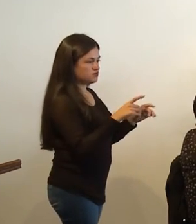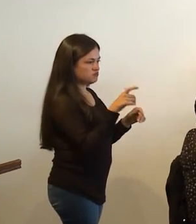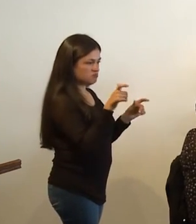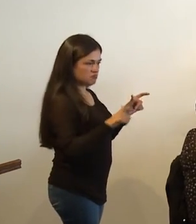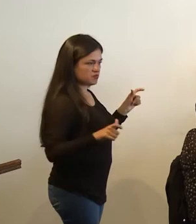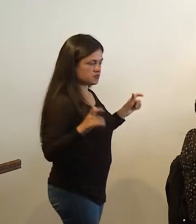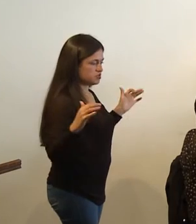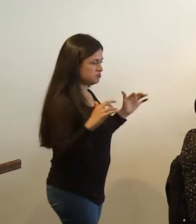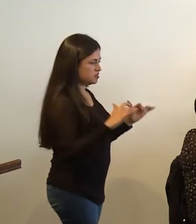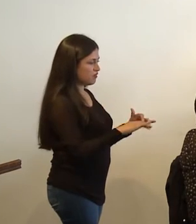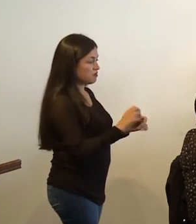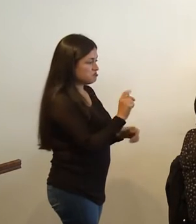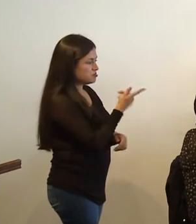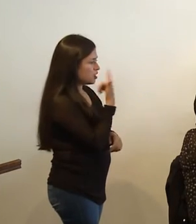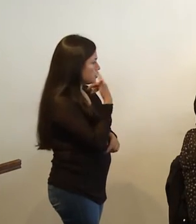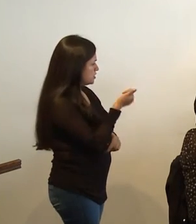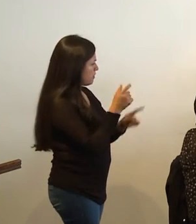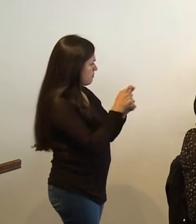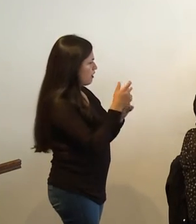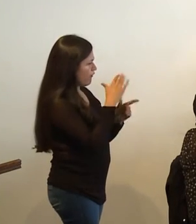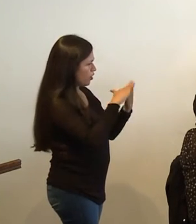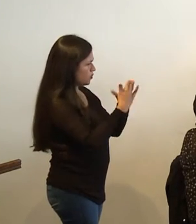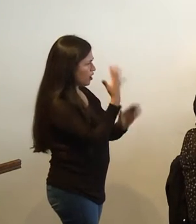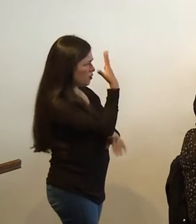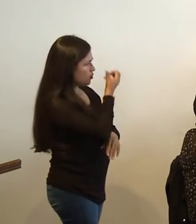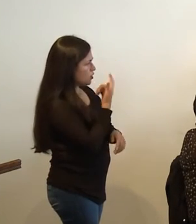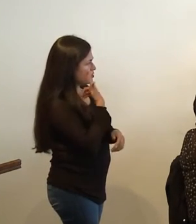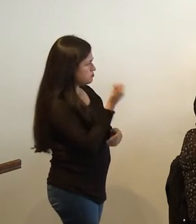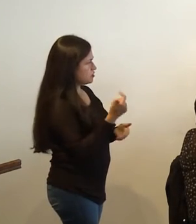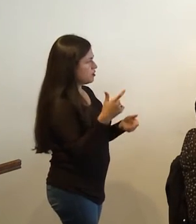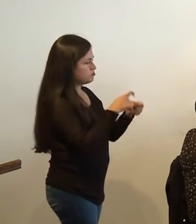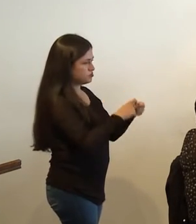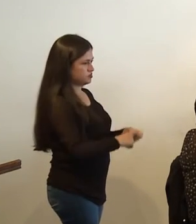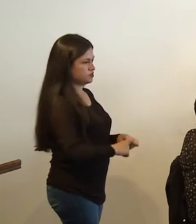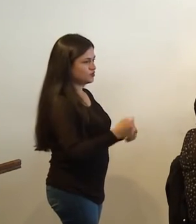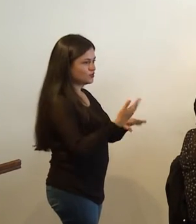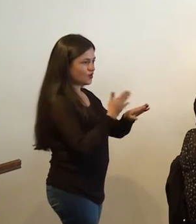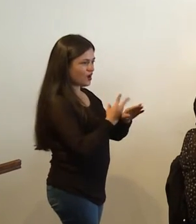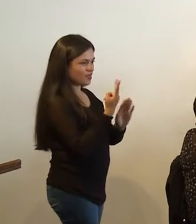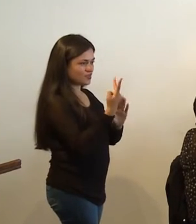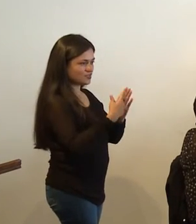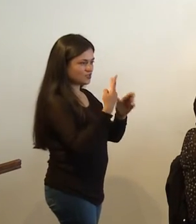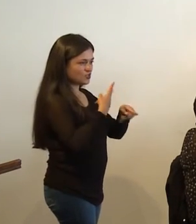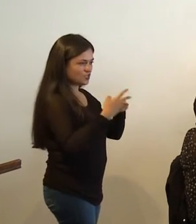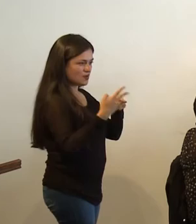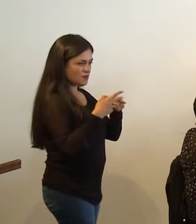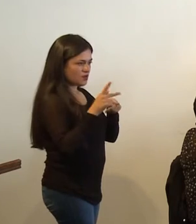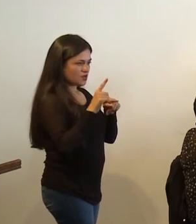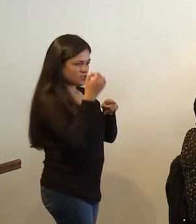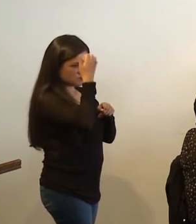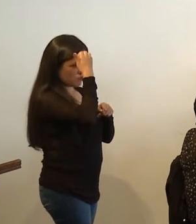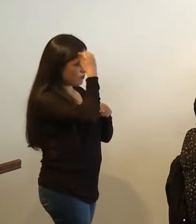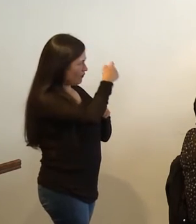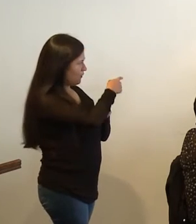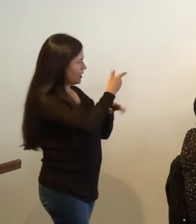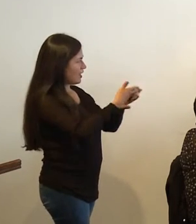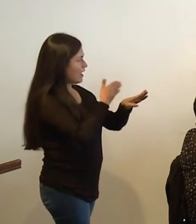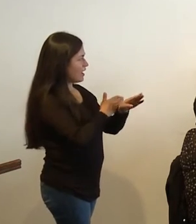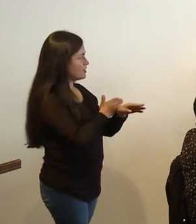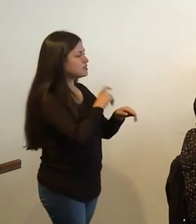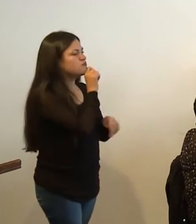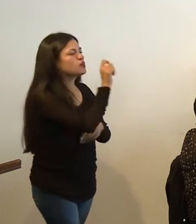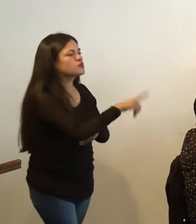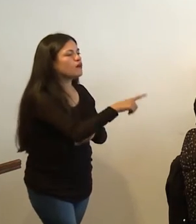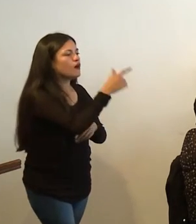como algo bonito, chévere. Yo charlaba hace unas dos semanas con estudiantes de primer semestre, ¿por qué se metieron a